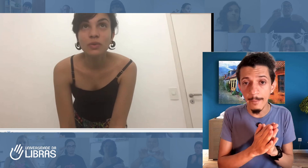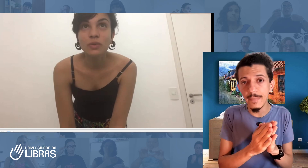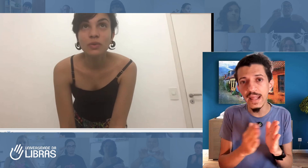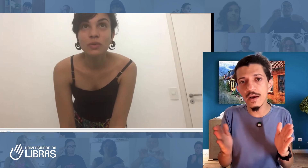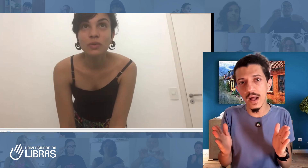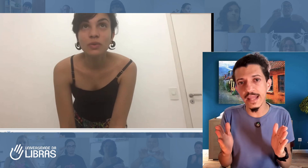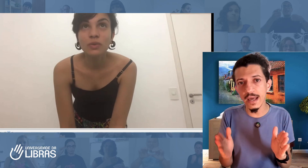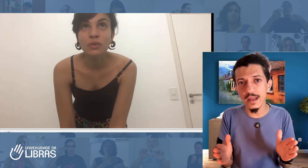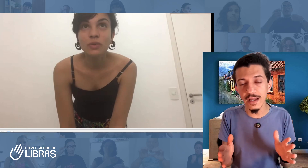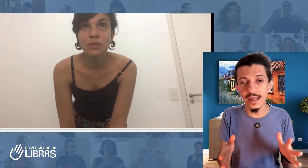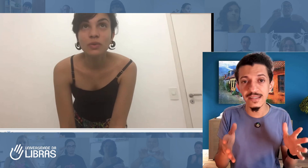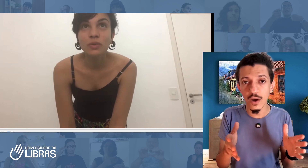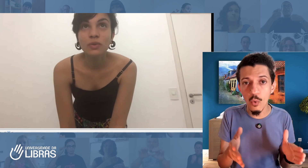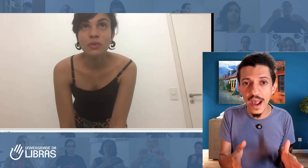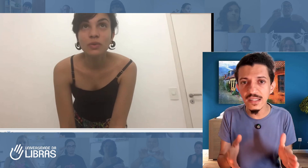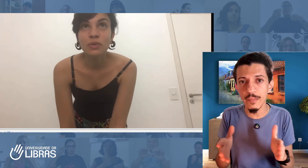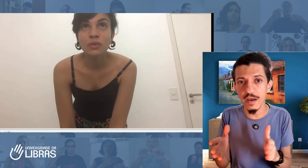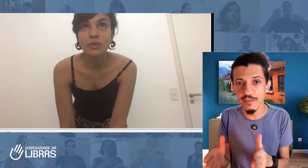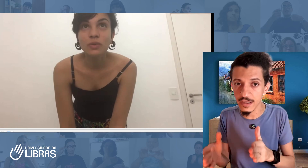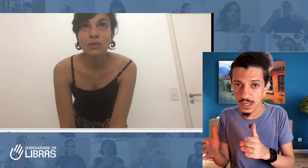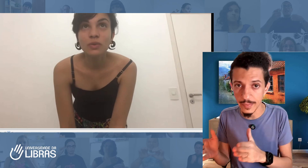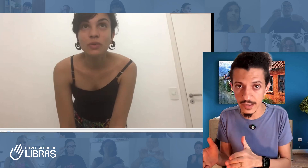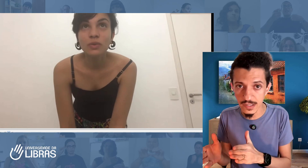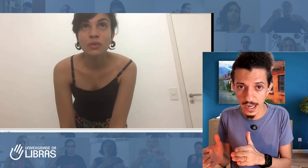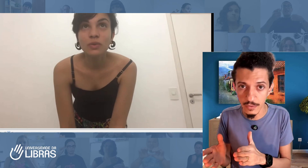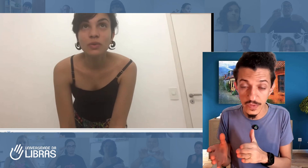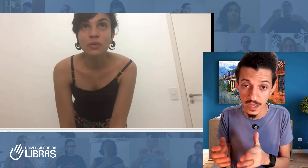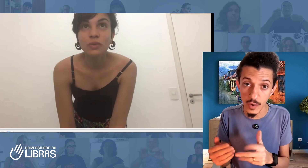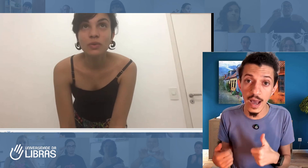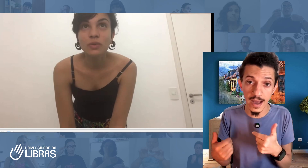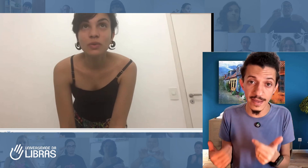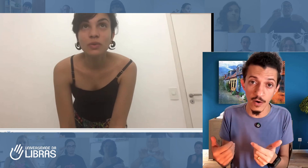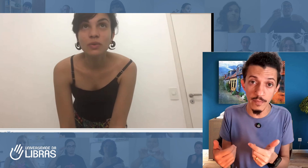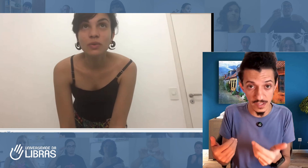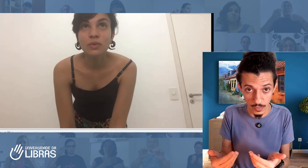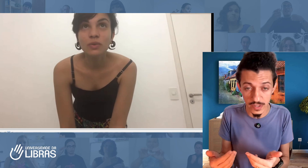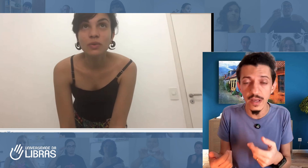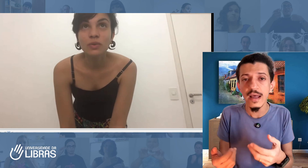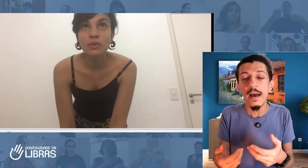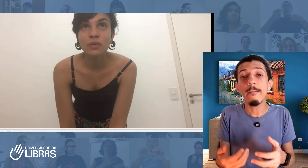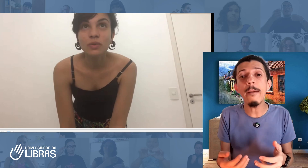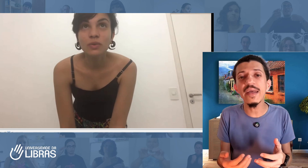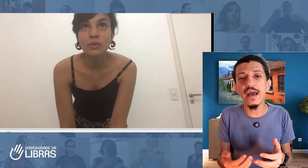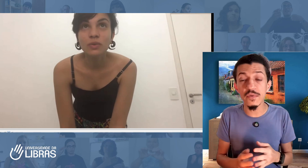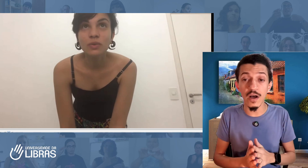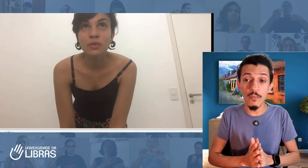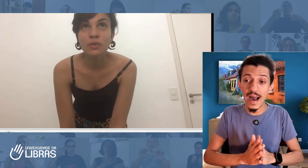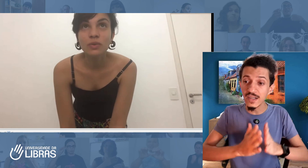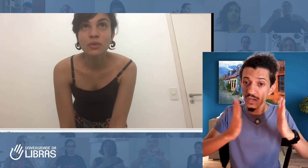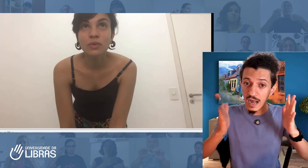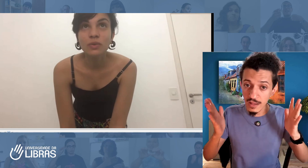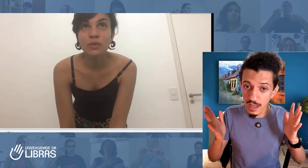e aplicam a técnica da sequência perfeita de aprendizado que eu e a Raquel, minha esposa, mapeamos